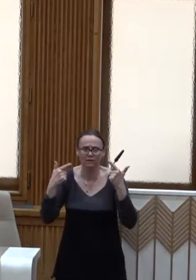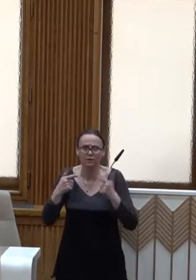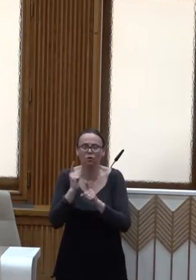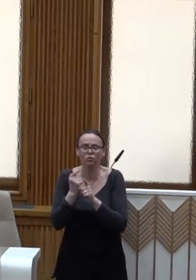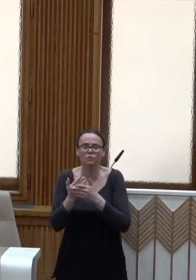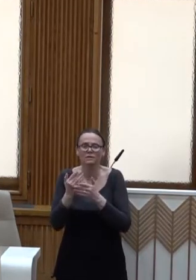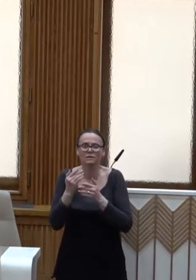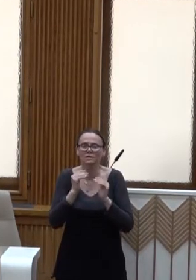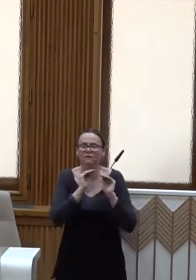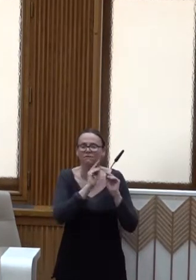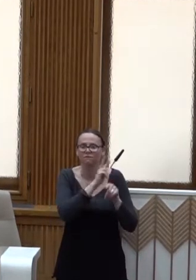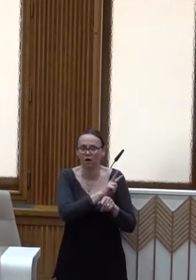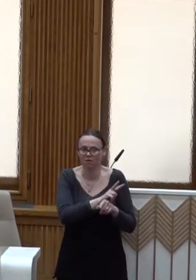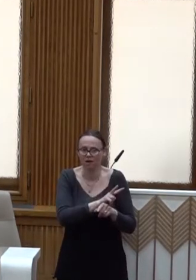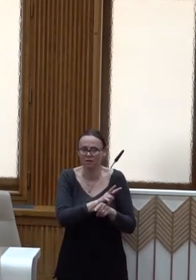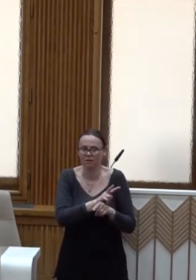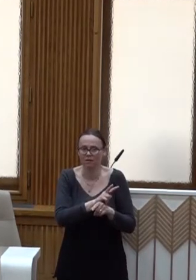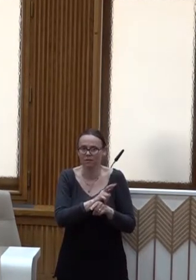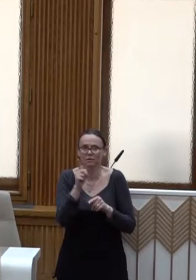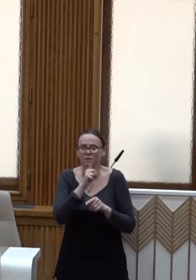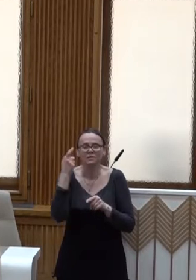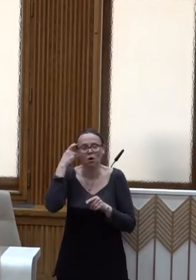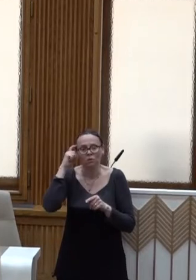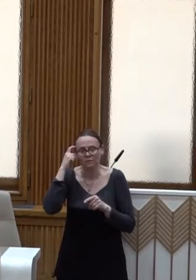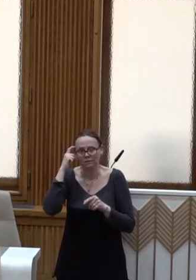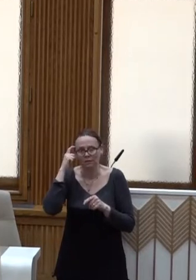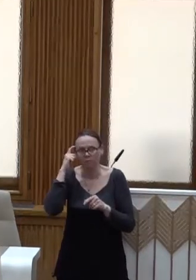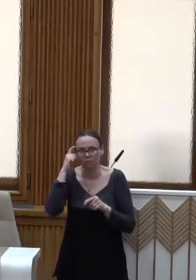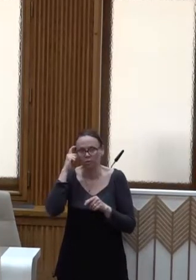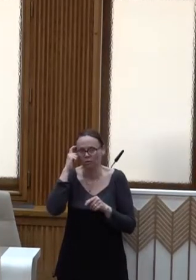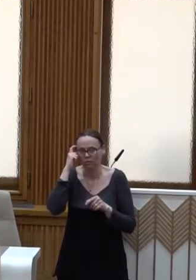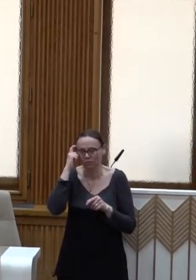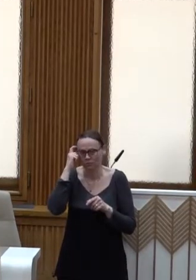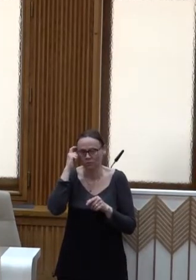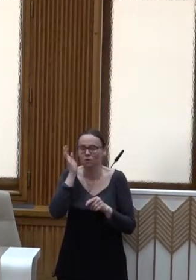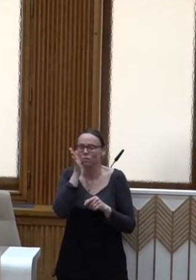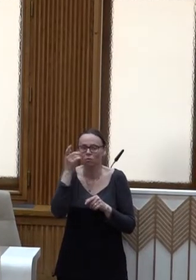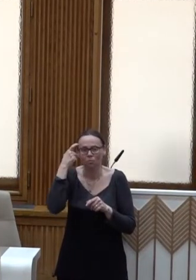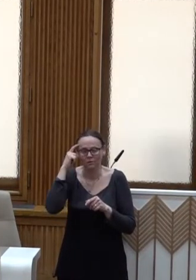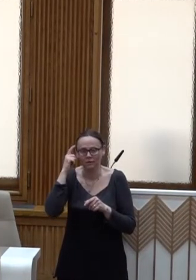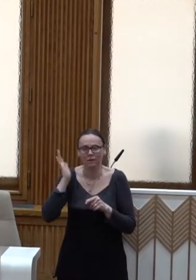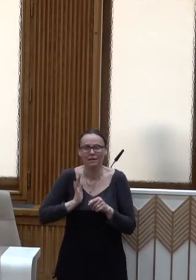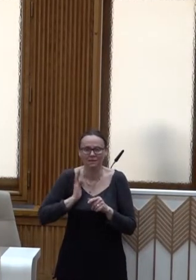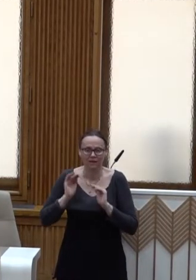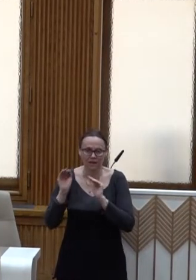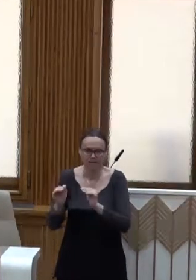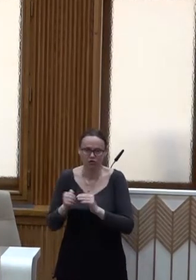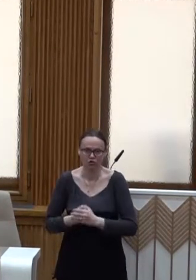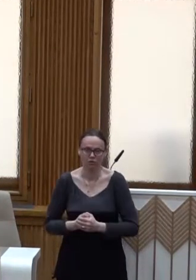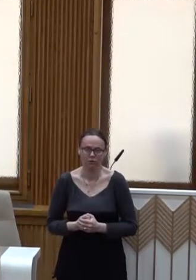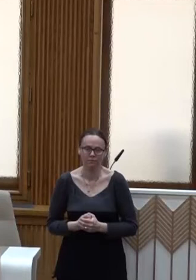tudi za varovanje in za oskrbo bo poskrbela civilna zaščita.